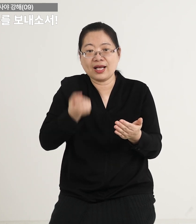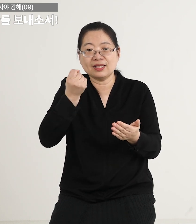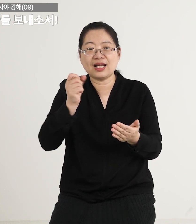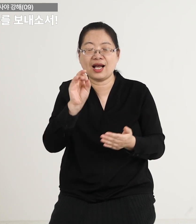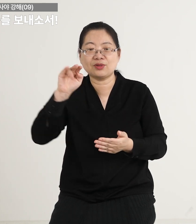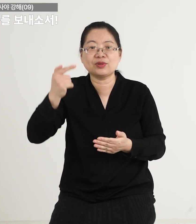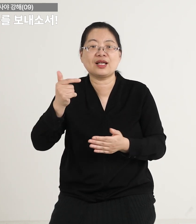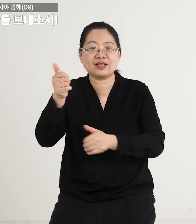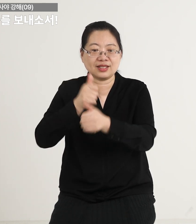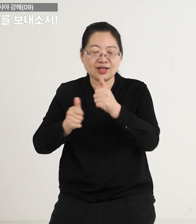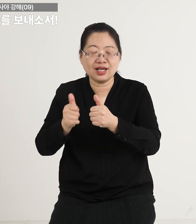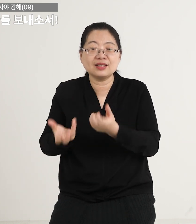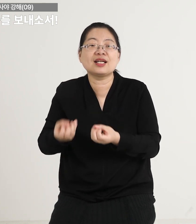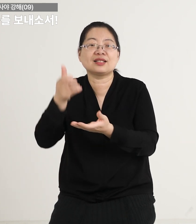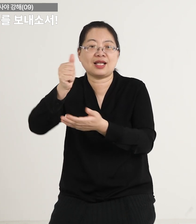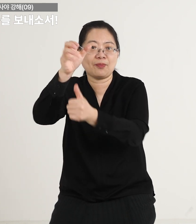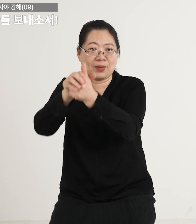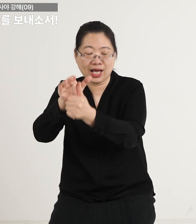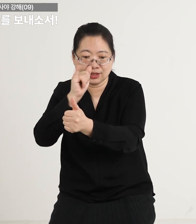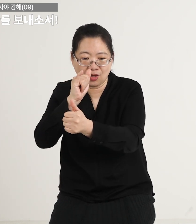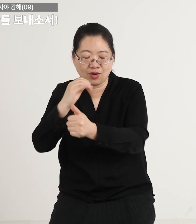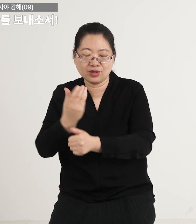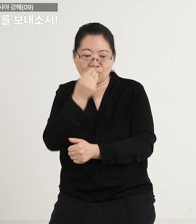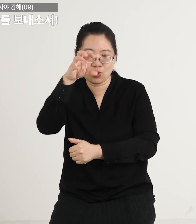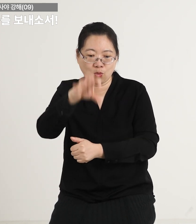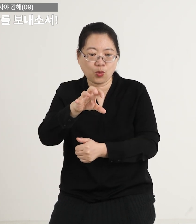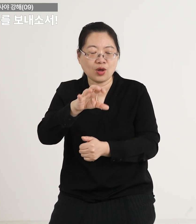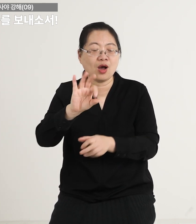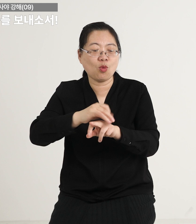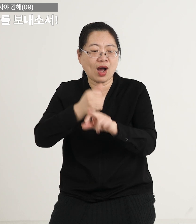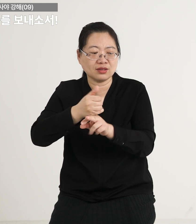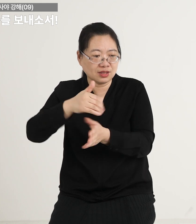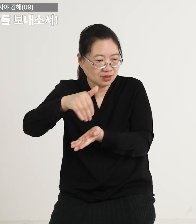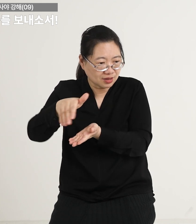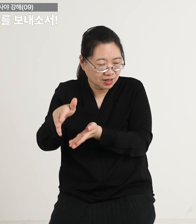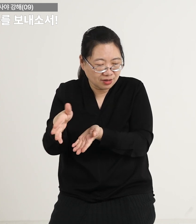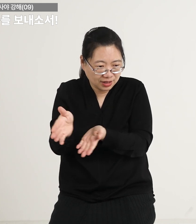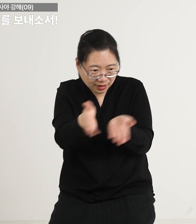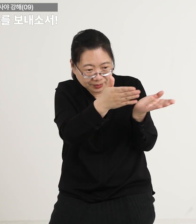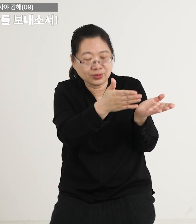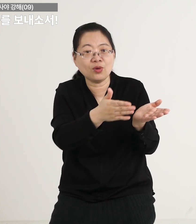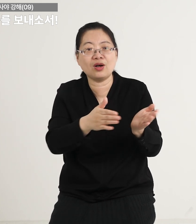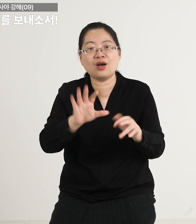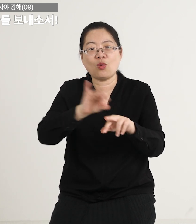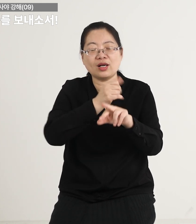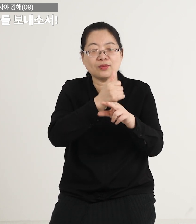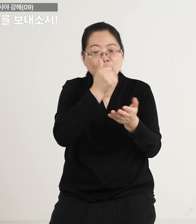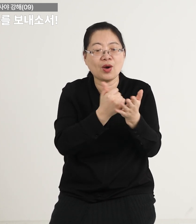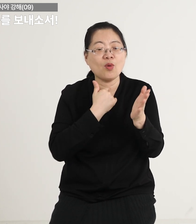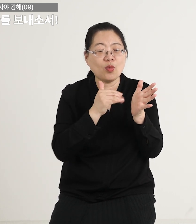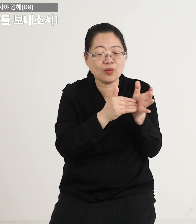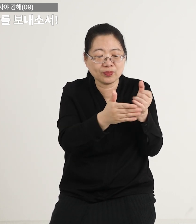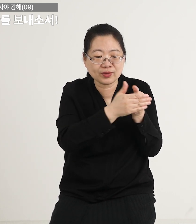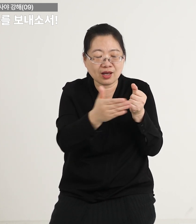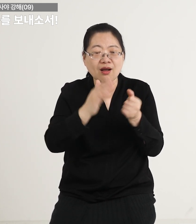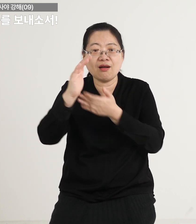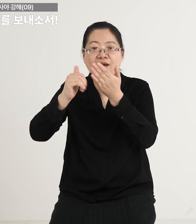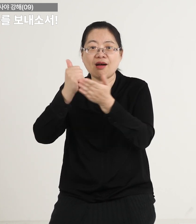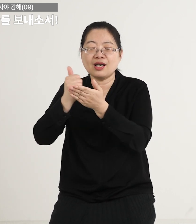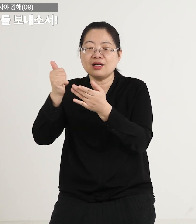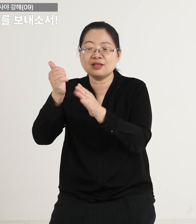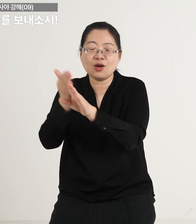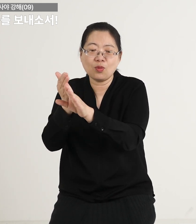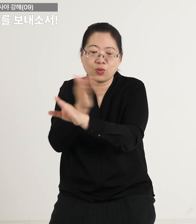바니 성소에서 나가소서. 왕이 범죄하였으니 하나님